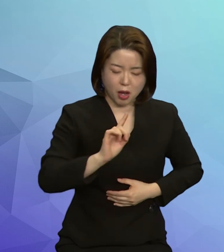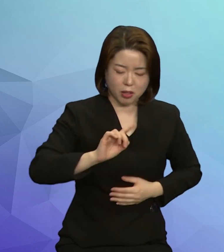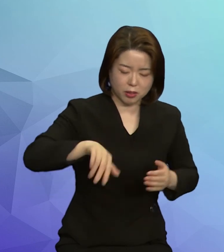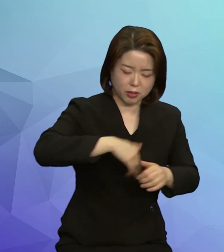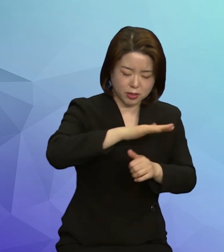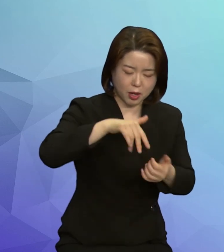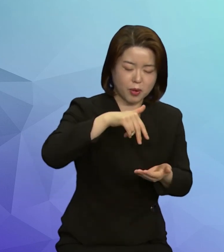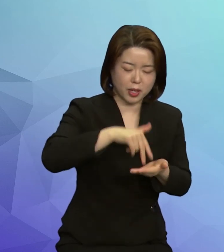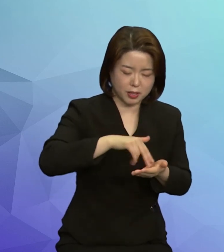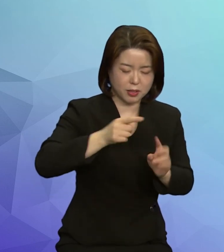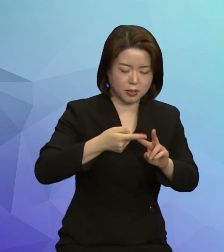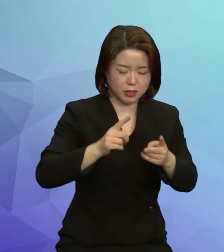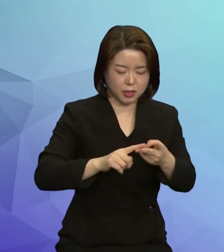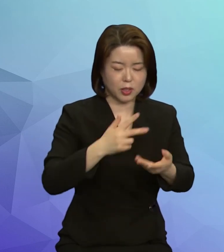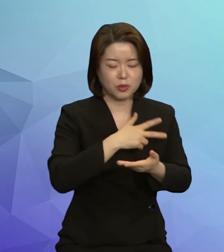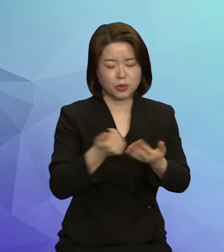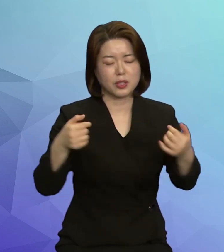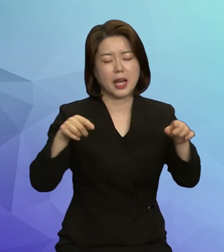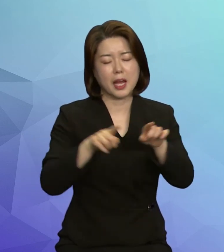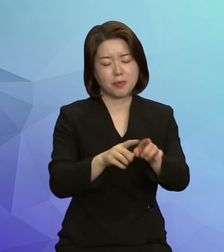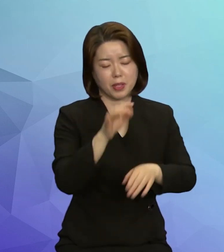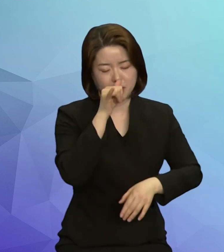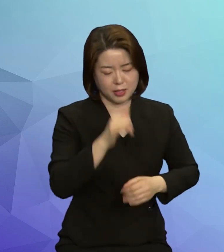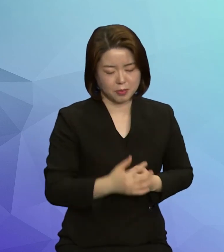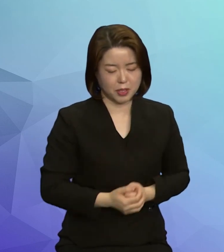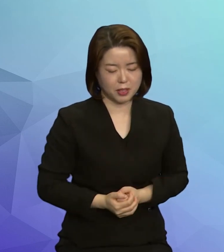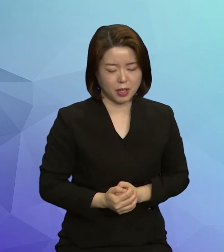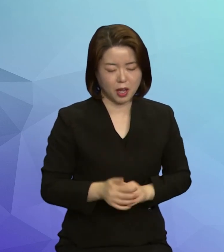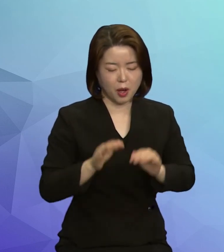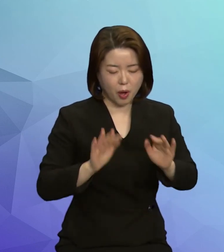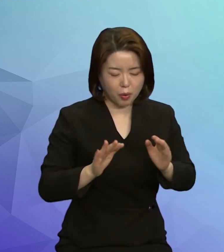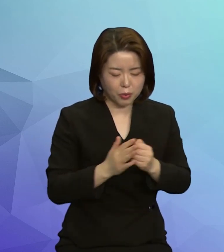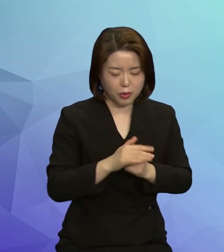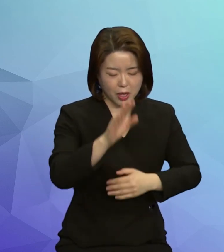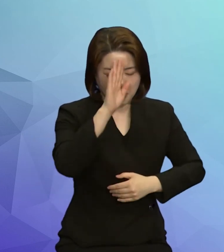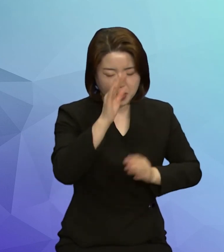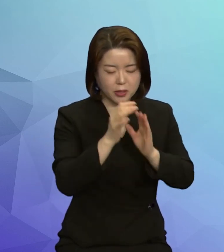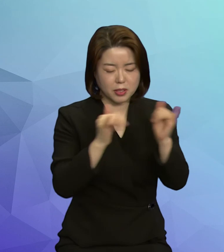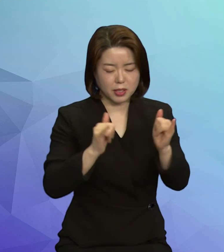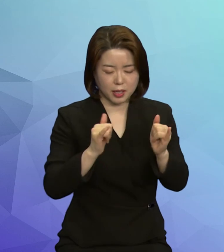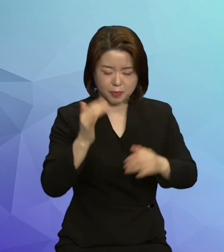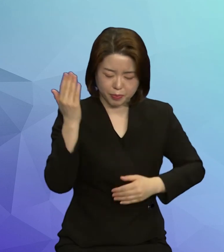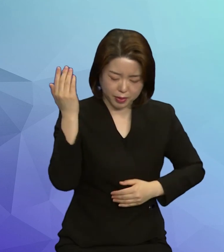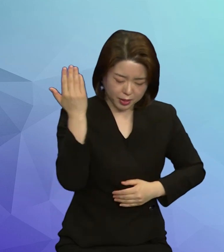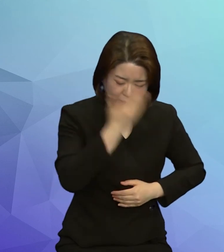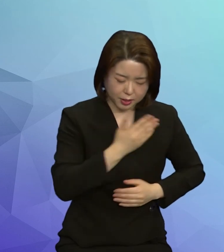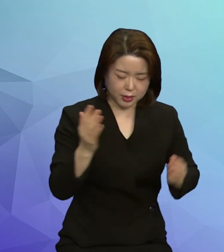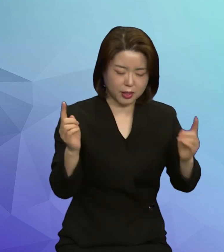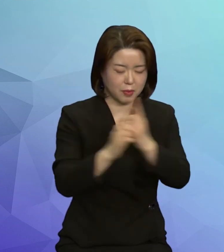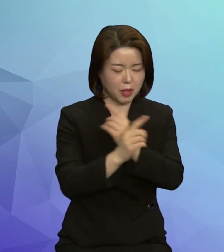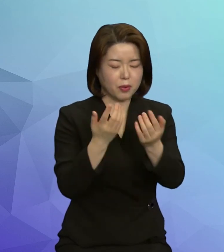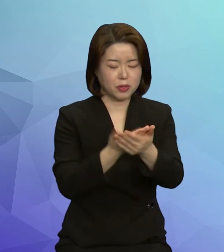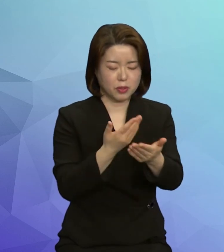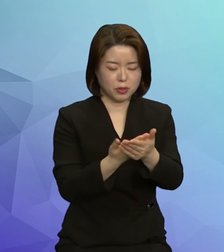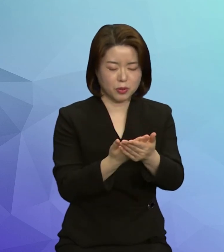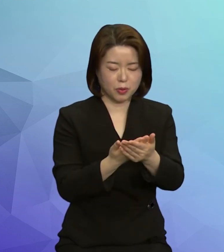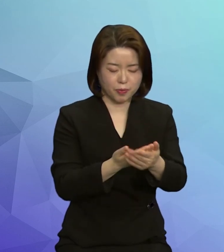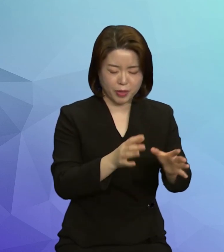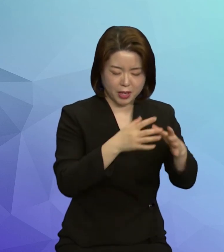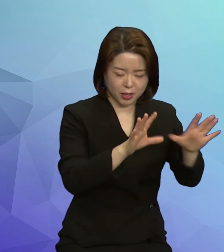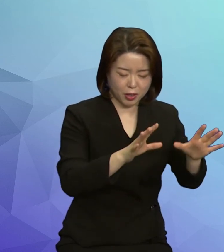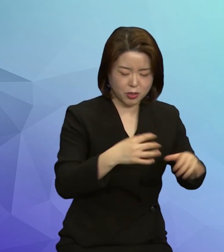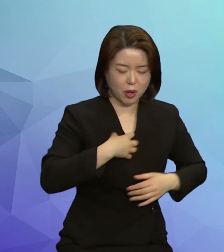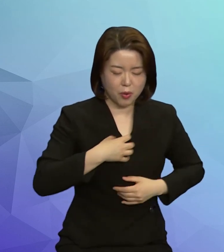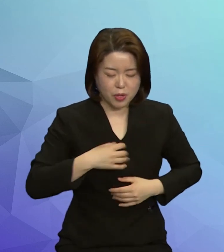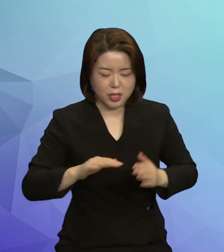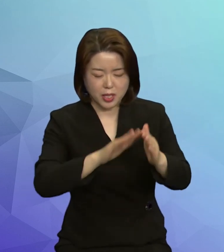우리가 어떤 형편에서든지 주님과 함께 있습니다. 오늘도 병든 이들은 깨끗이 고쳐주시고